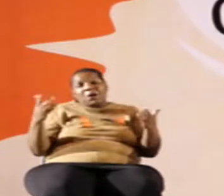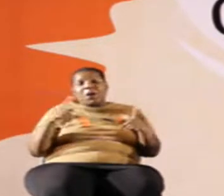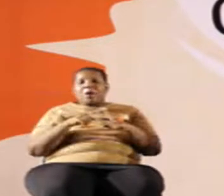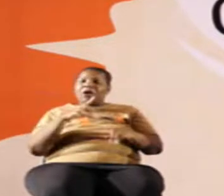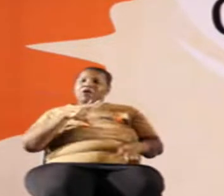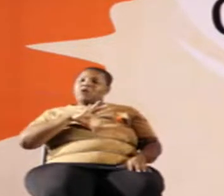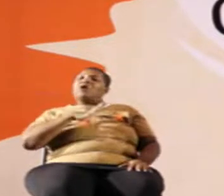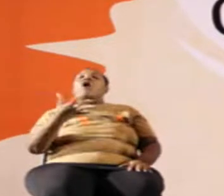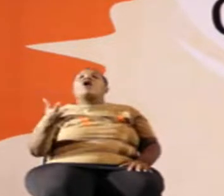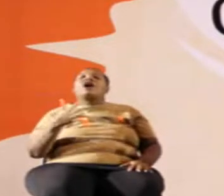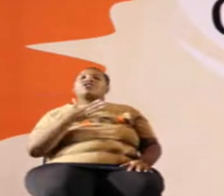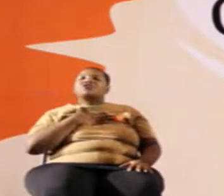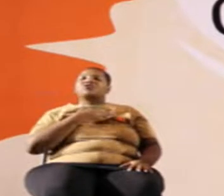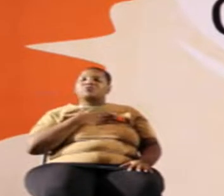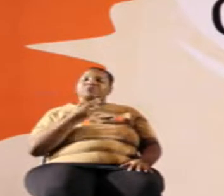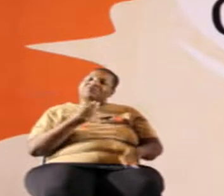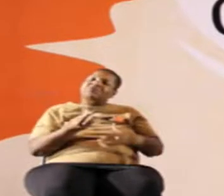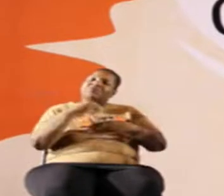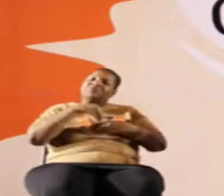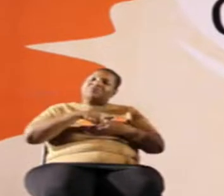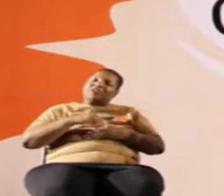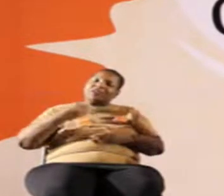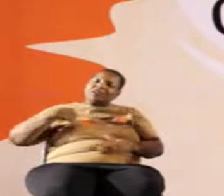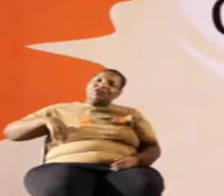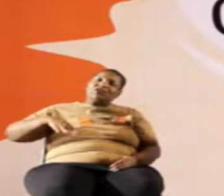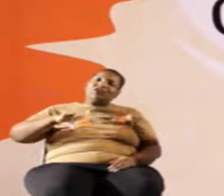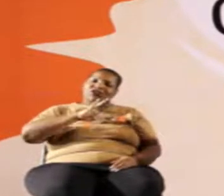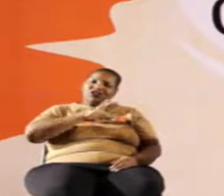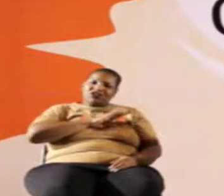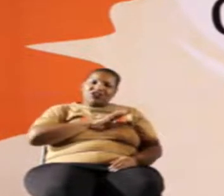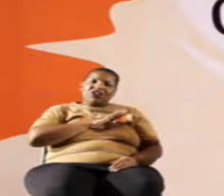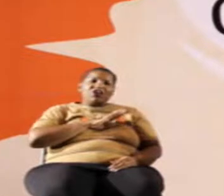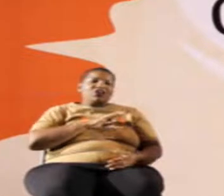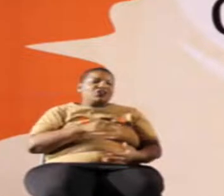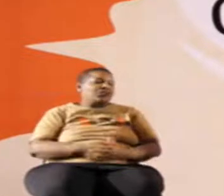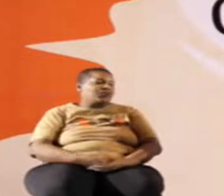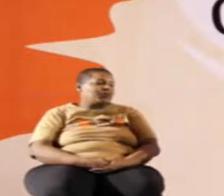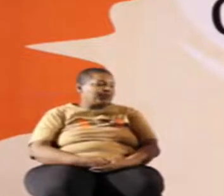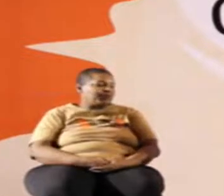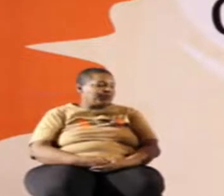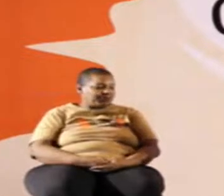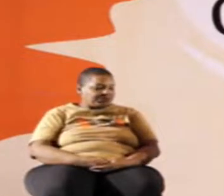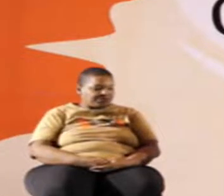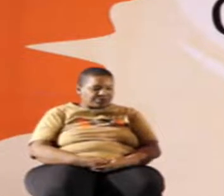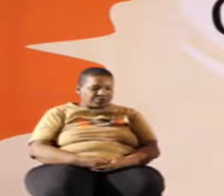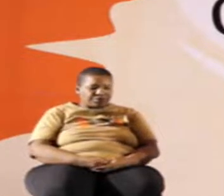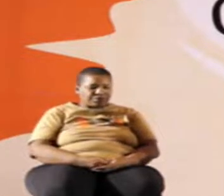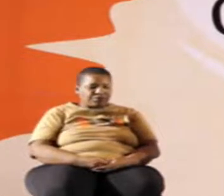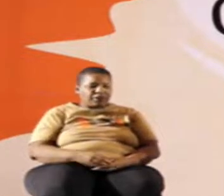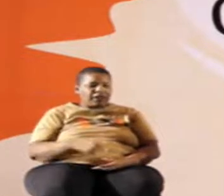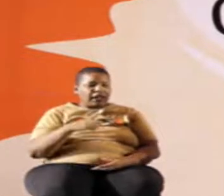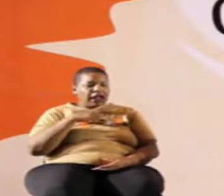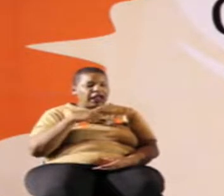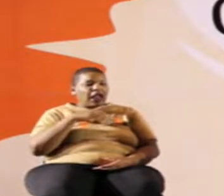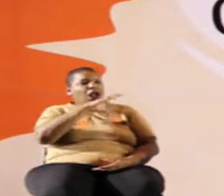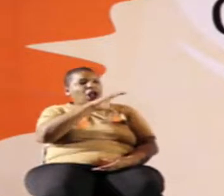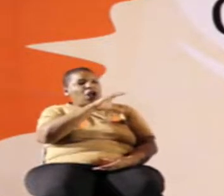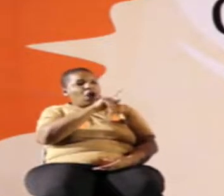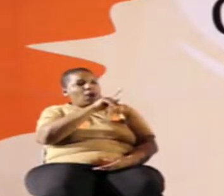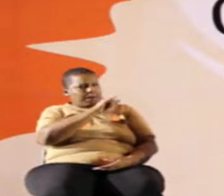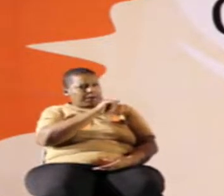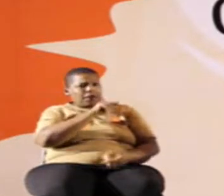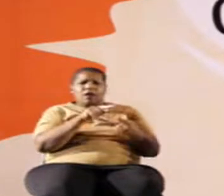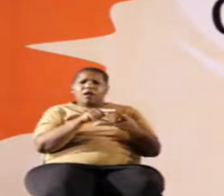audácia faz parte, não é, do nosso atravessar. Por meia Copa, minha máxima